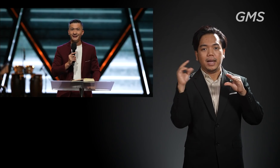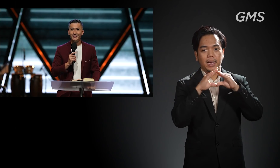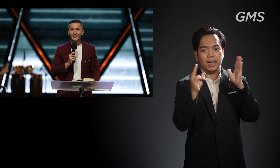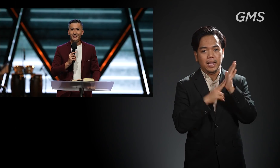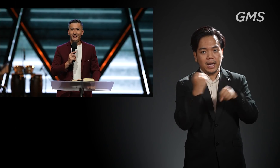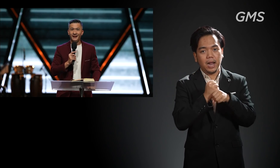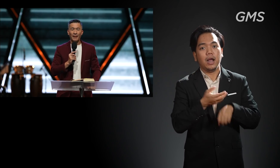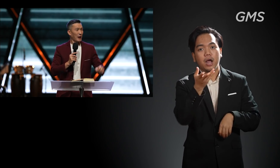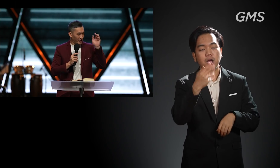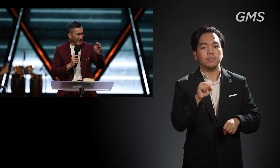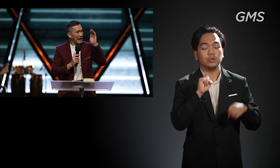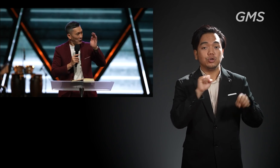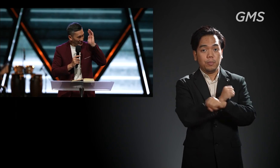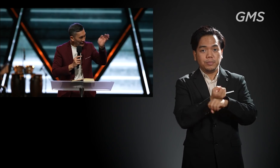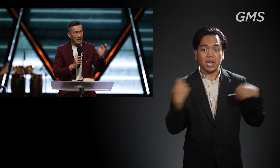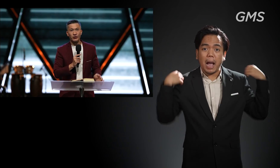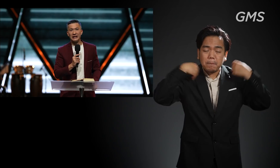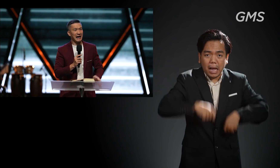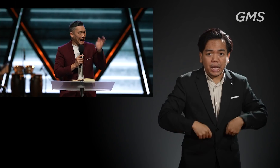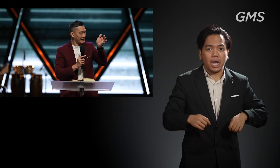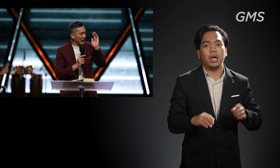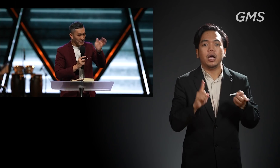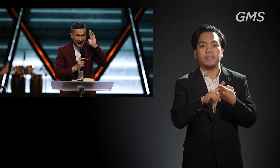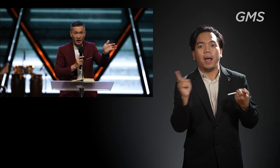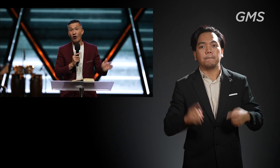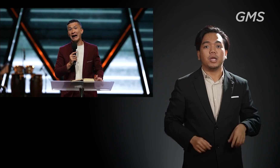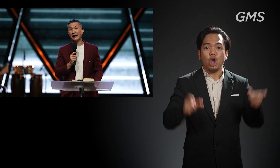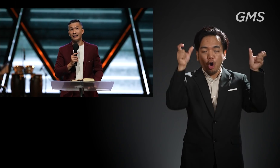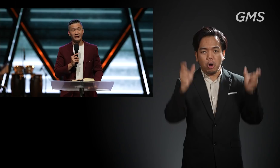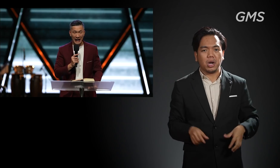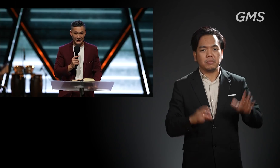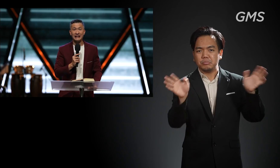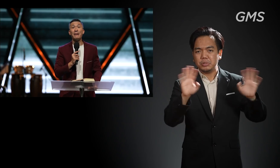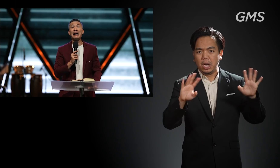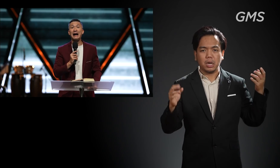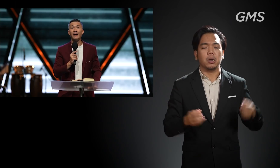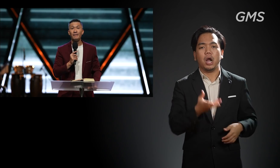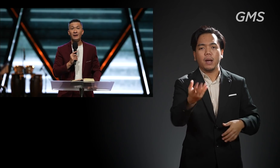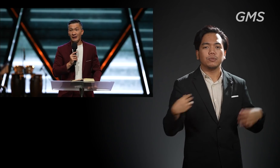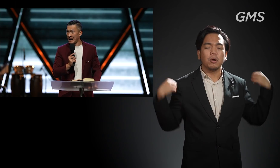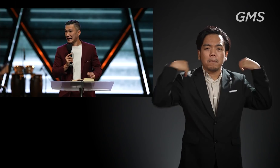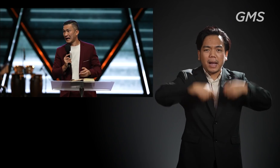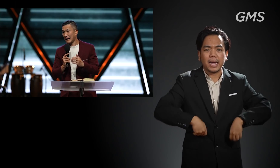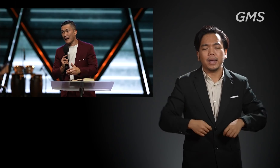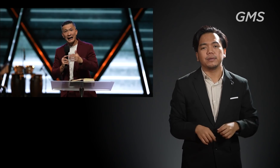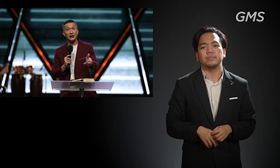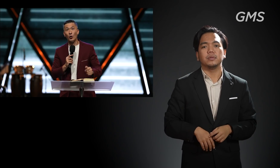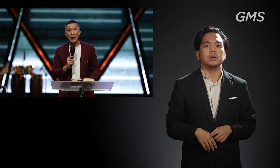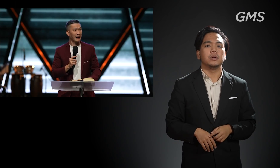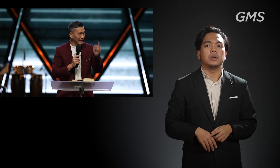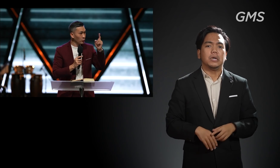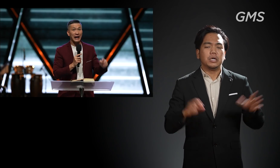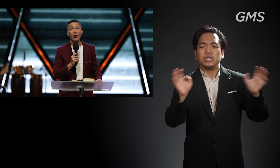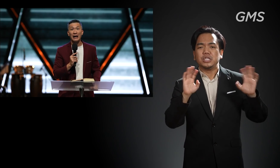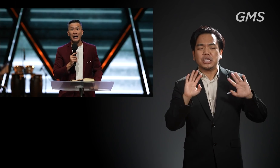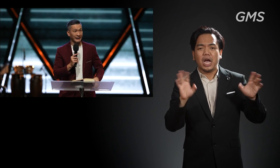bukan? Tapi kalau cinta harus cinta manusia, kasih harus mengasihi orang. Jangan cinta barang. Jangan gara-gara barang atau